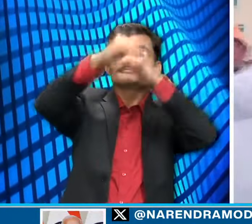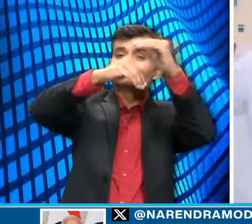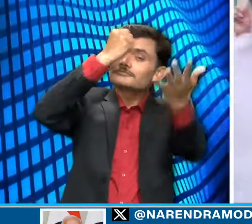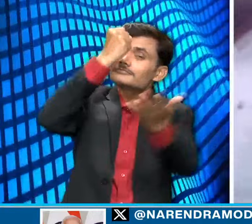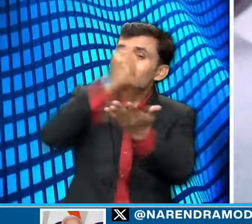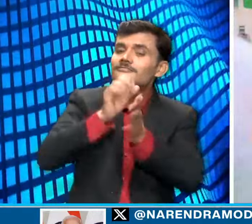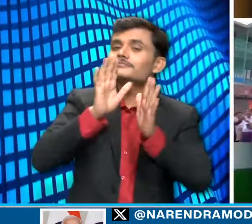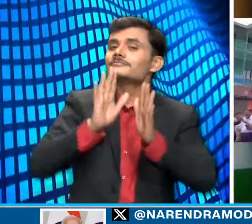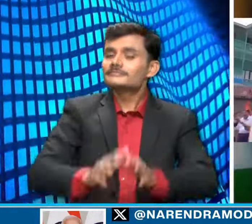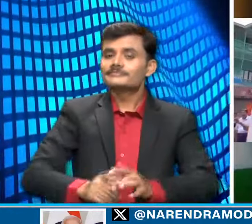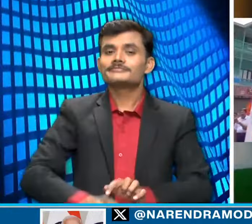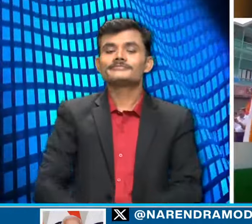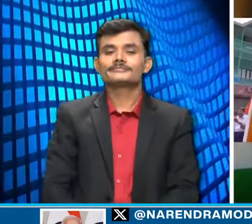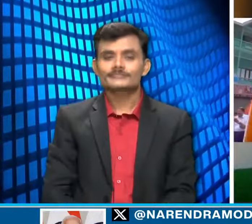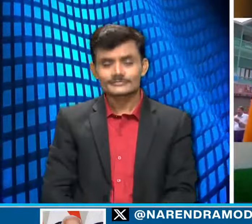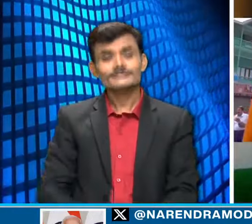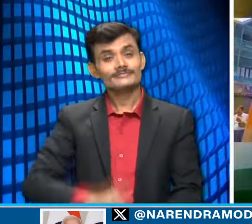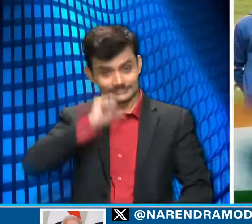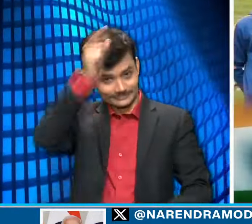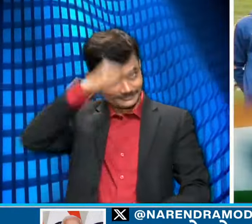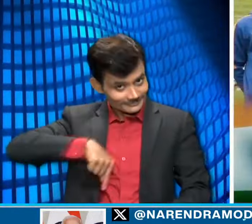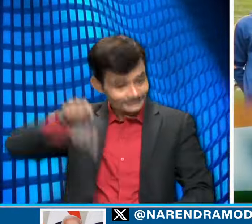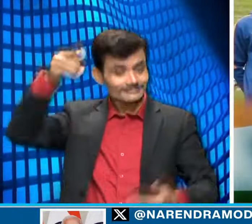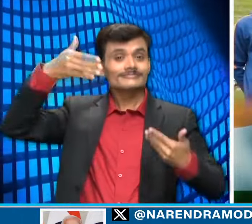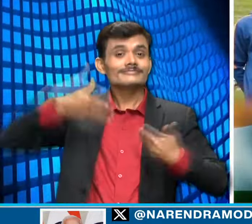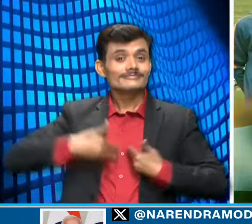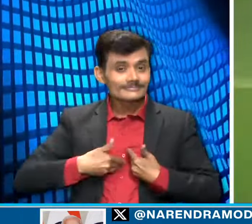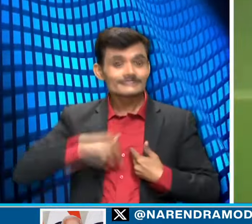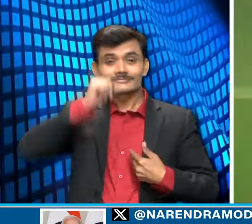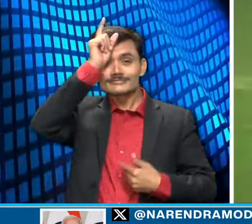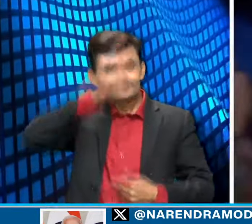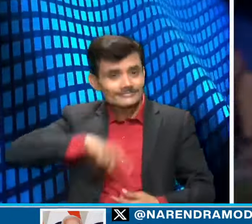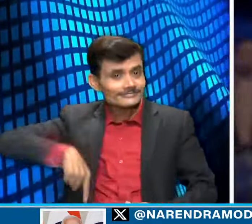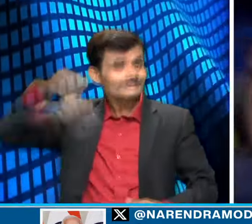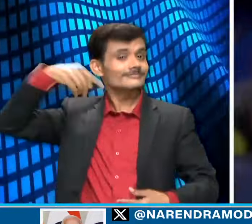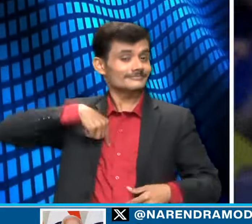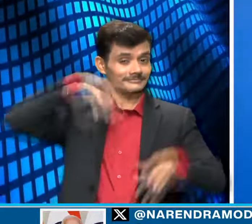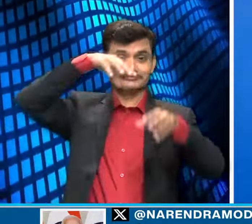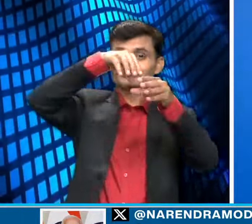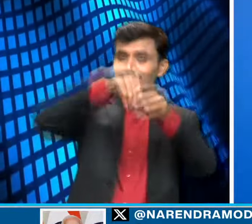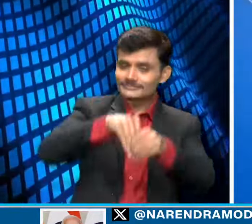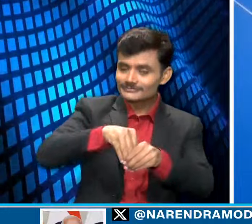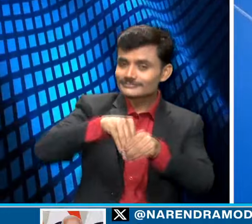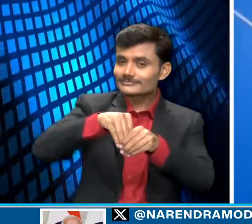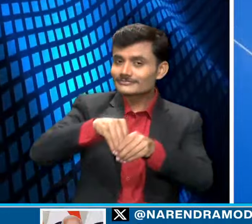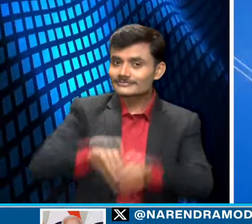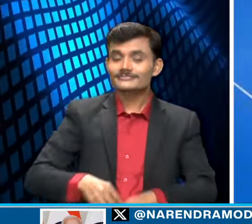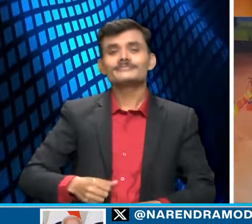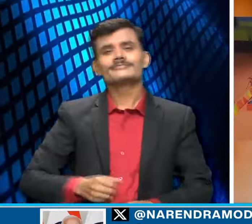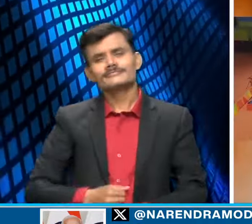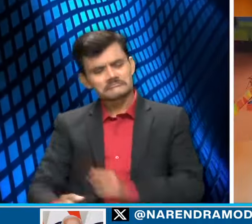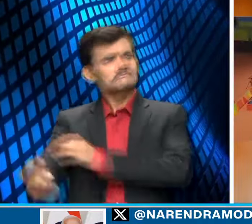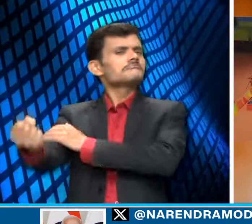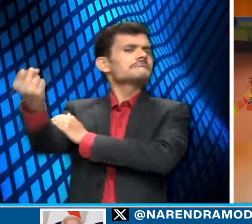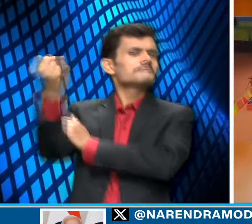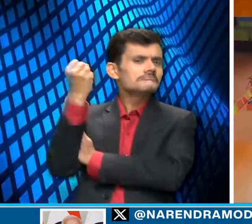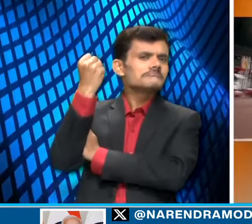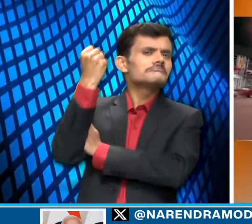لیے میں بھارت ہوں بھارت ہے مجھے